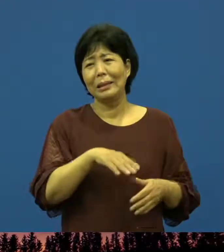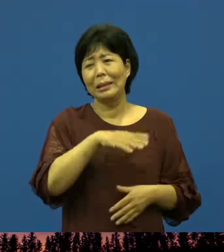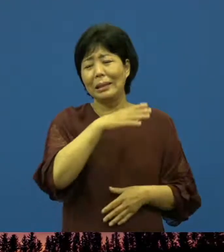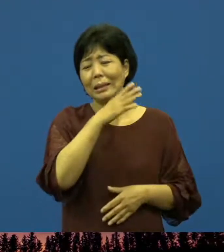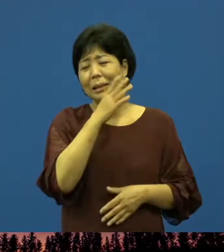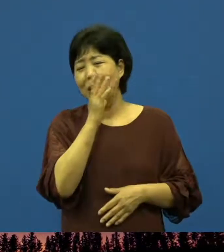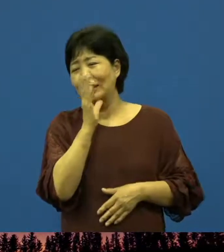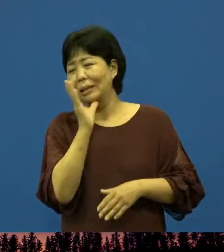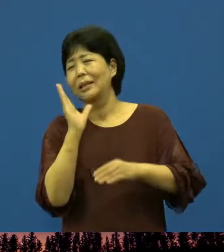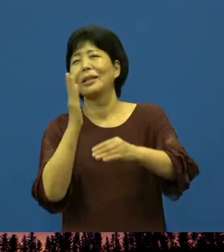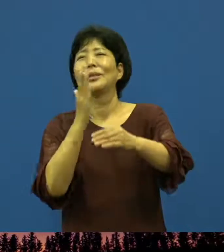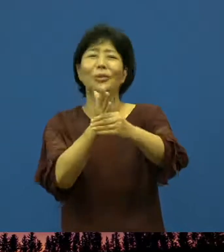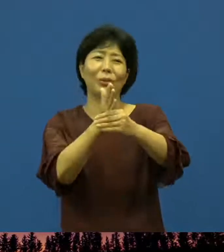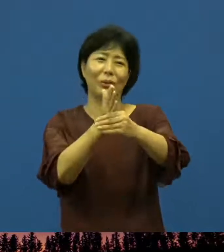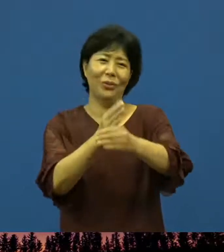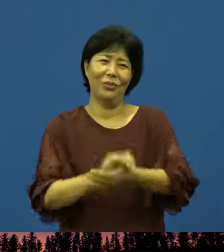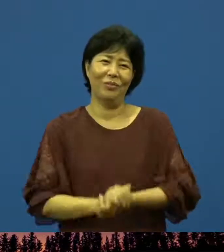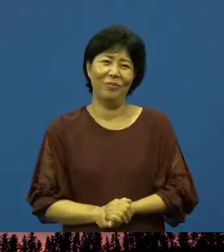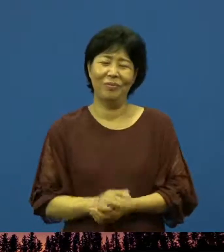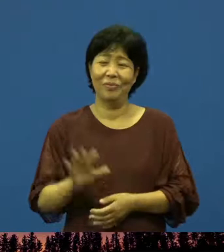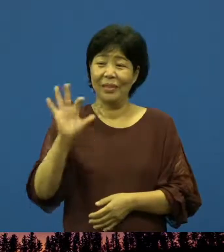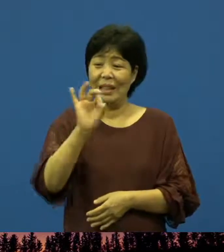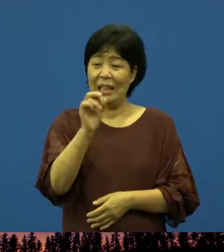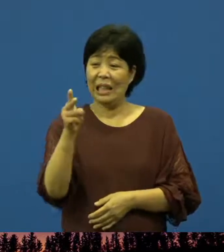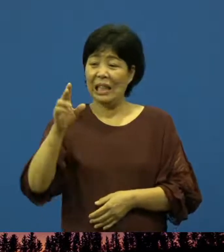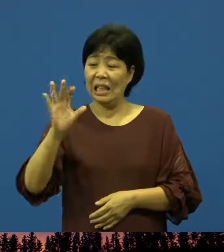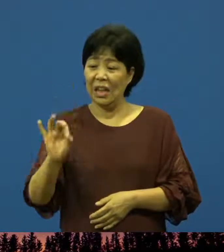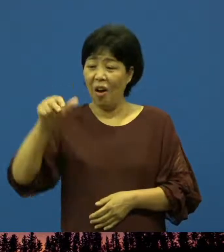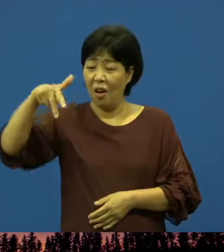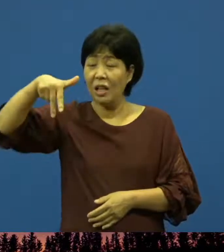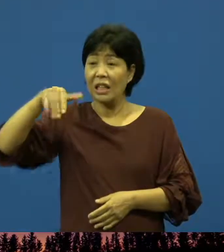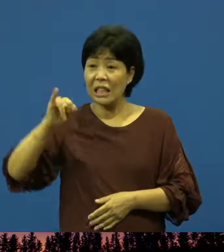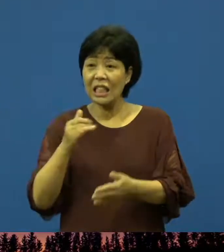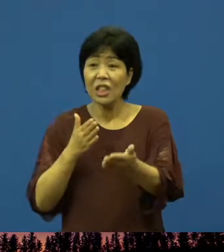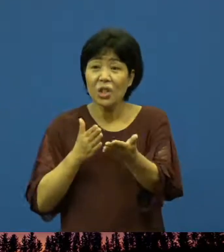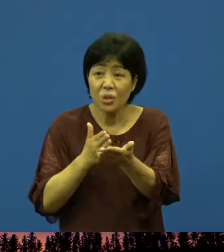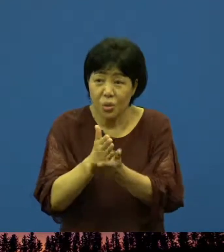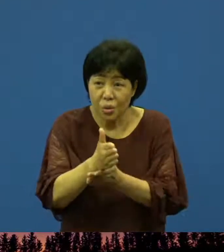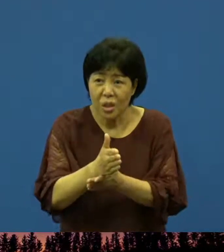이 영지주의자들은 육체를 부정하는 이유는 알만합니다.